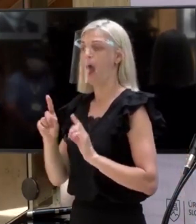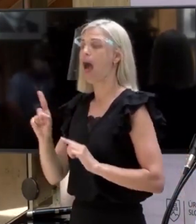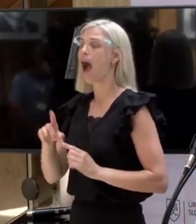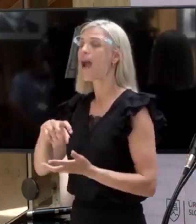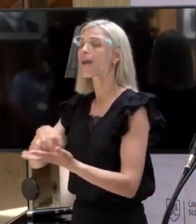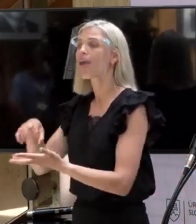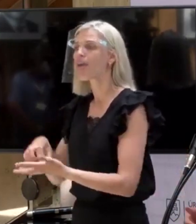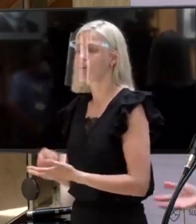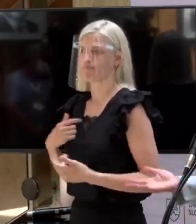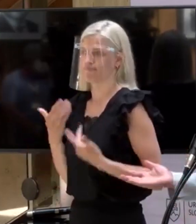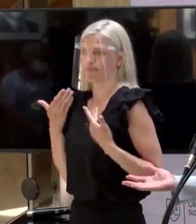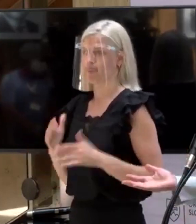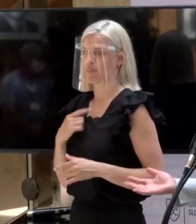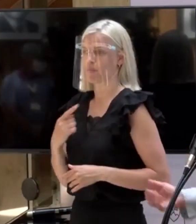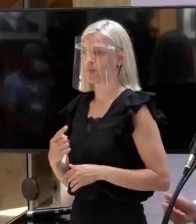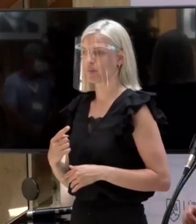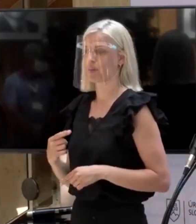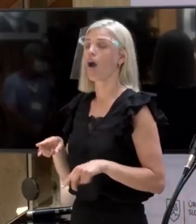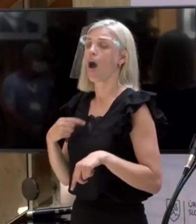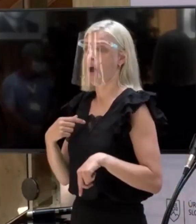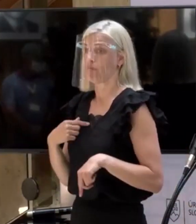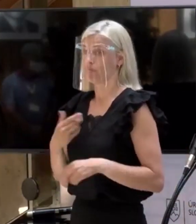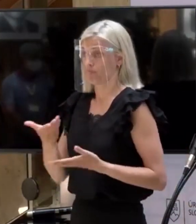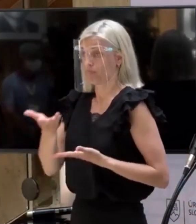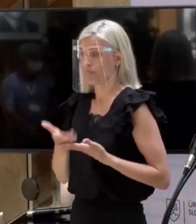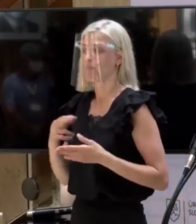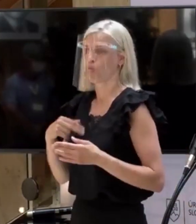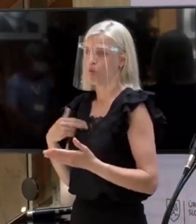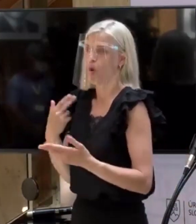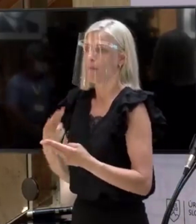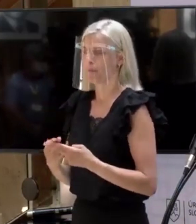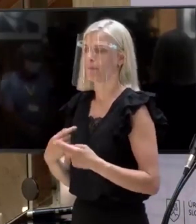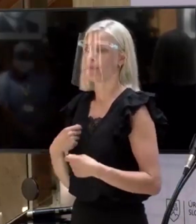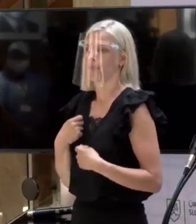s ústavou. A k tomu som pripravená dať maximálnu súčinnosť.